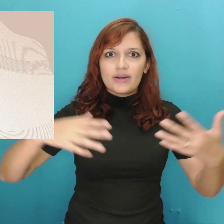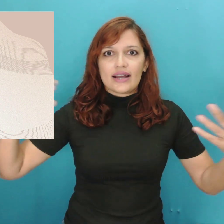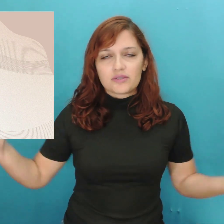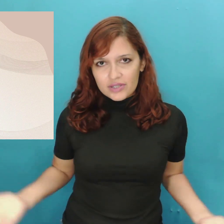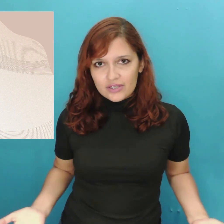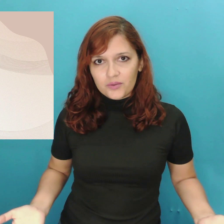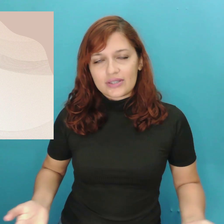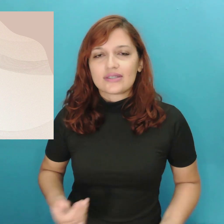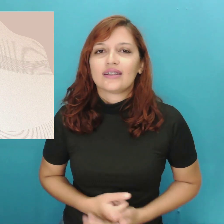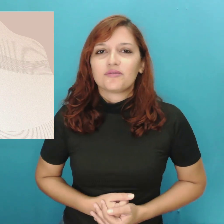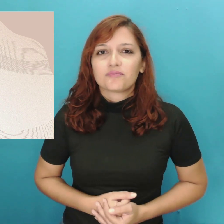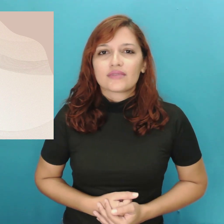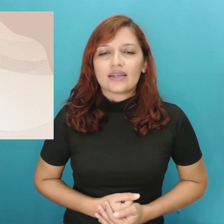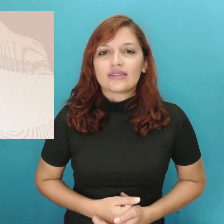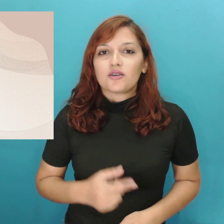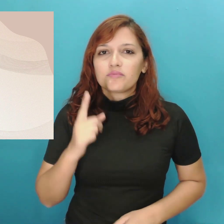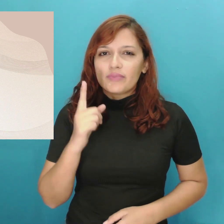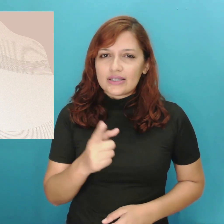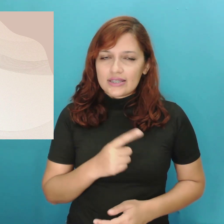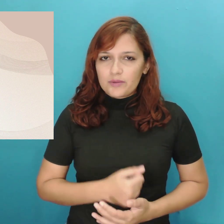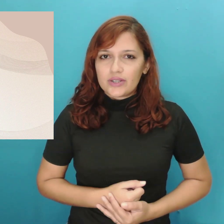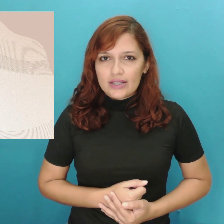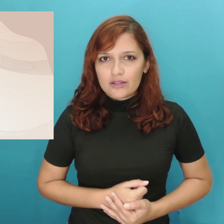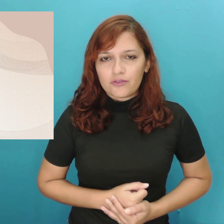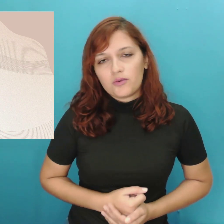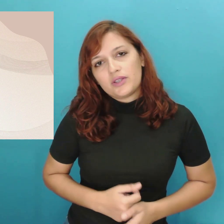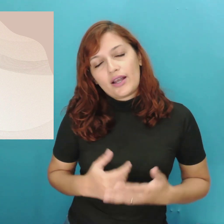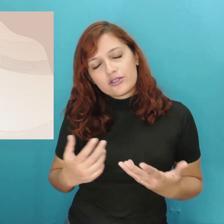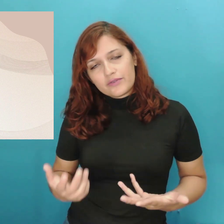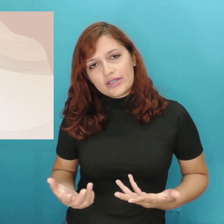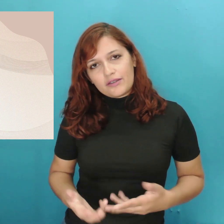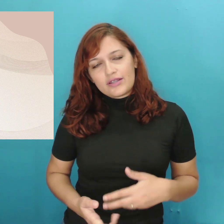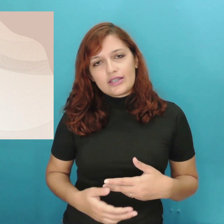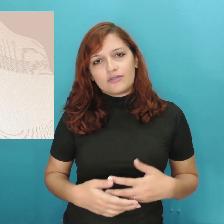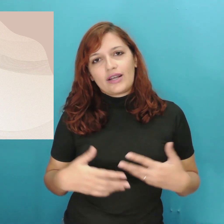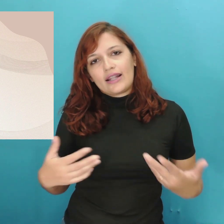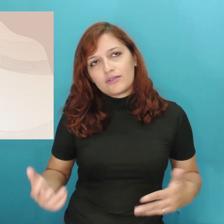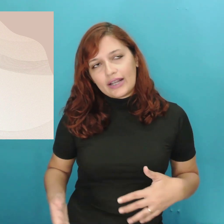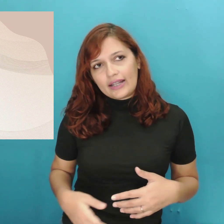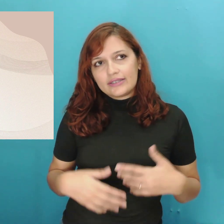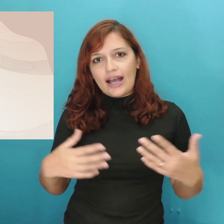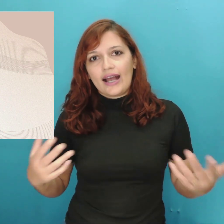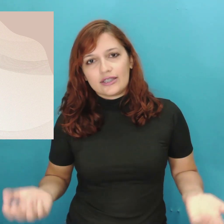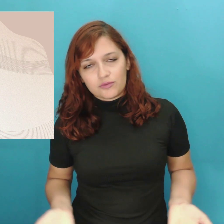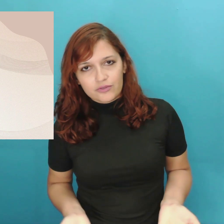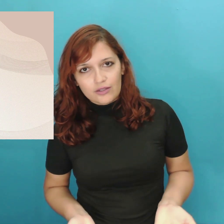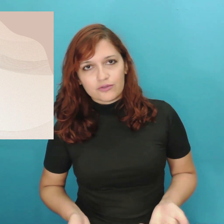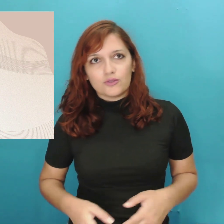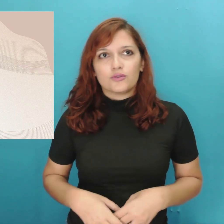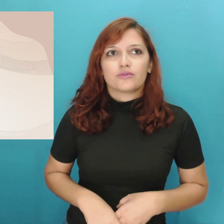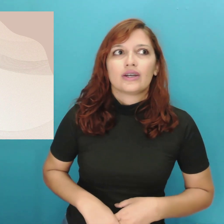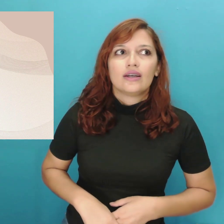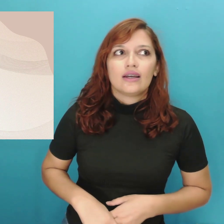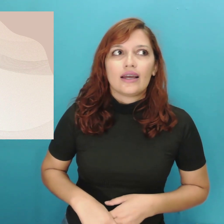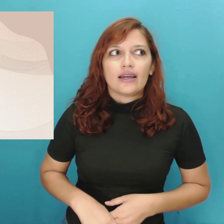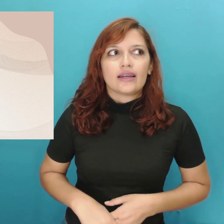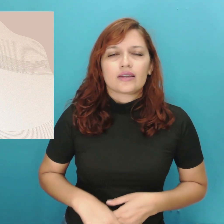mais pessoas. Então, pense sempre dessa forma. Não ache que você está fazendo uma caridade, um favor, porque